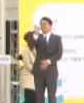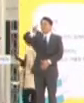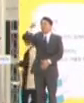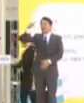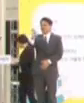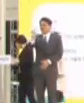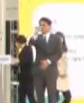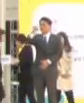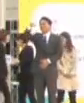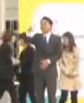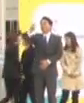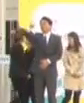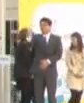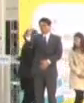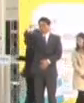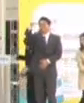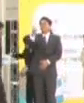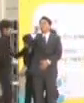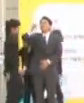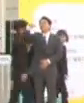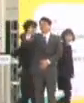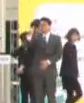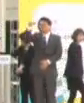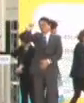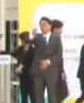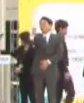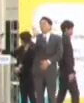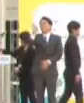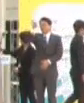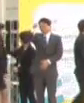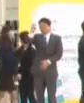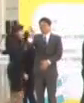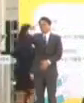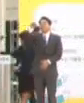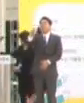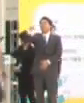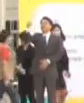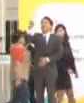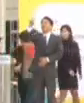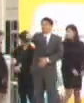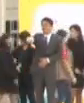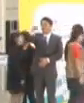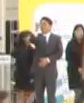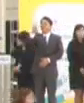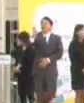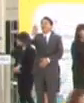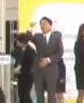이성수, 조미선, 구봉경, 오계수, 김승수,